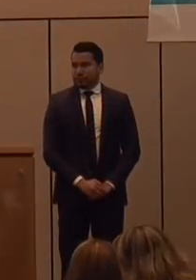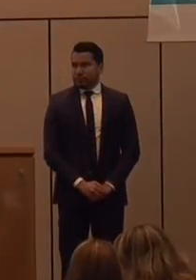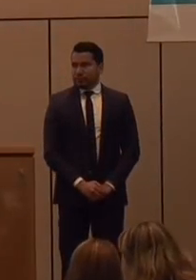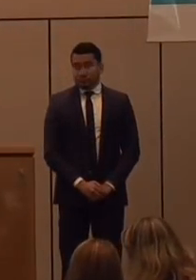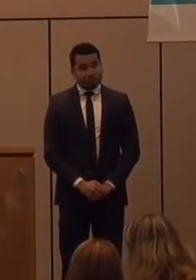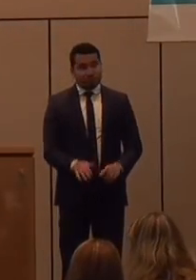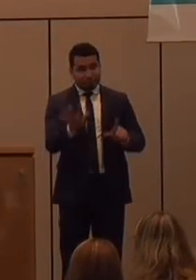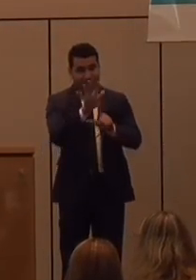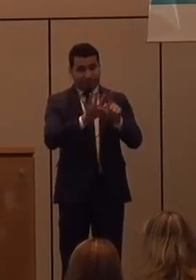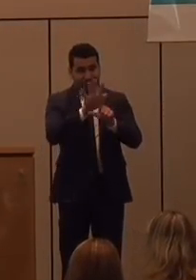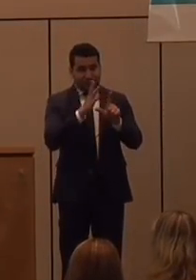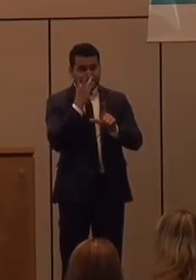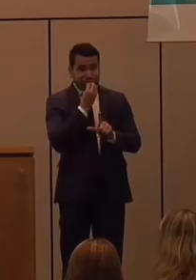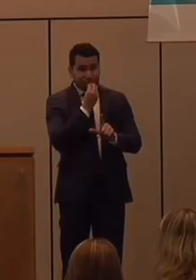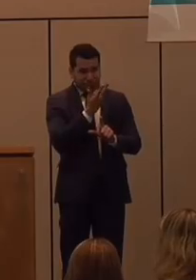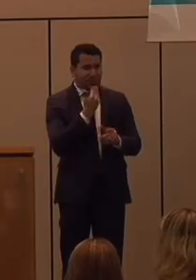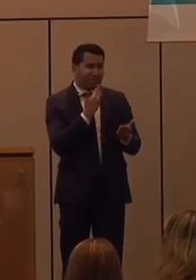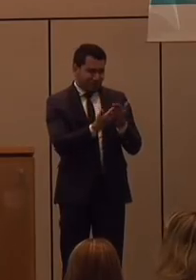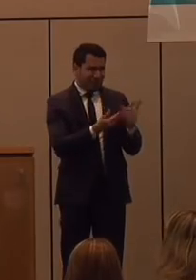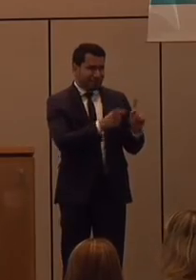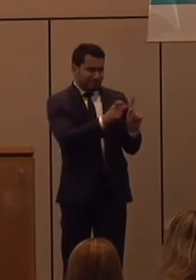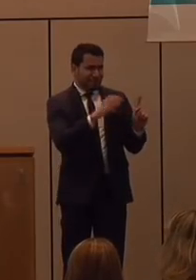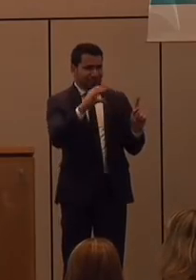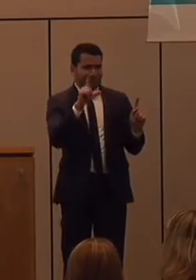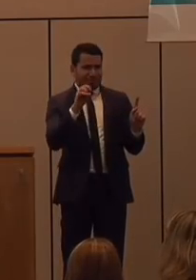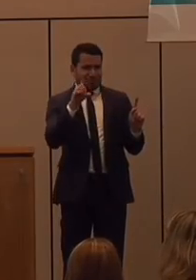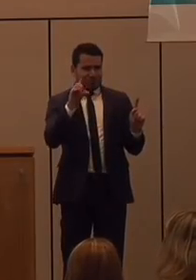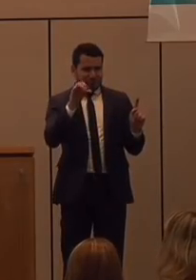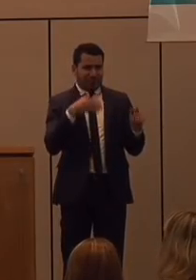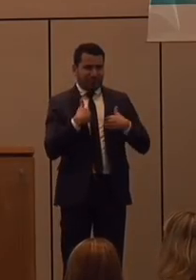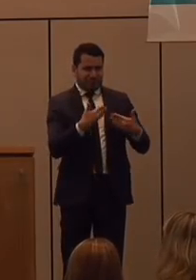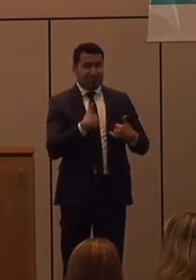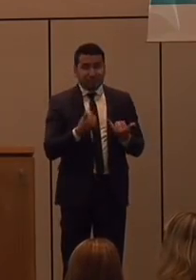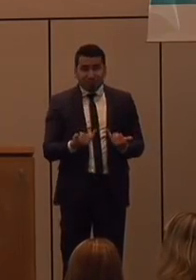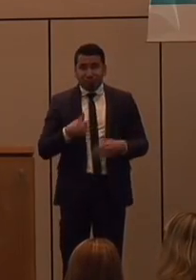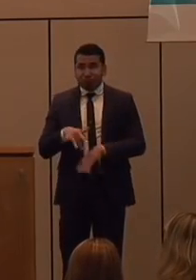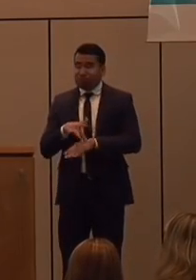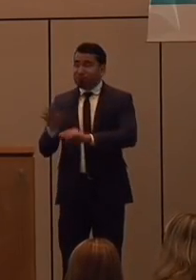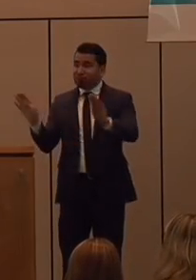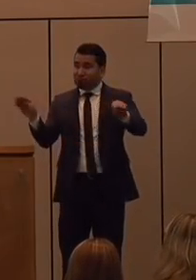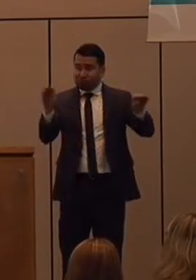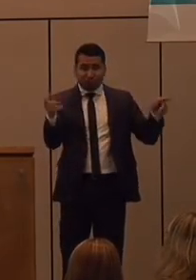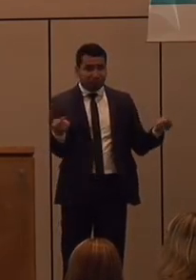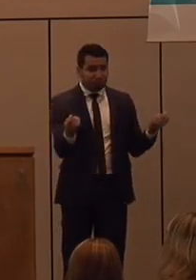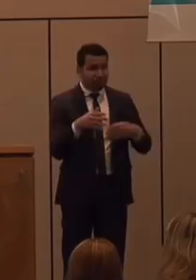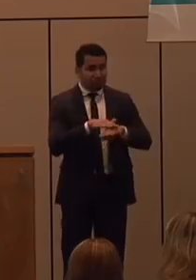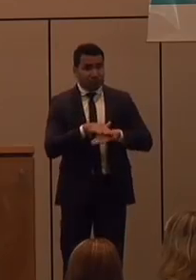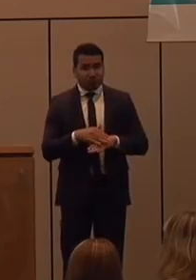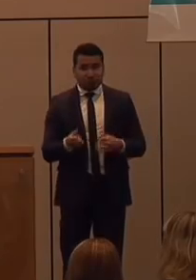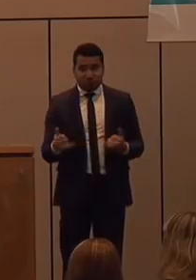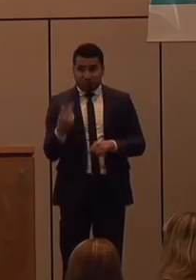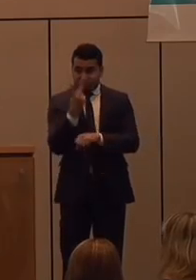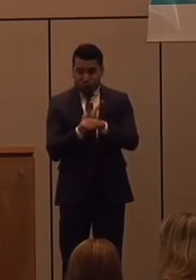quedó espectacular el vídeo clave de felicitaciones muy bien esta es una cosa que tenemos que fomentar mucho y bueno para terminar vamos a